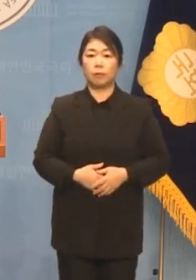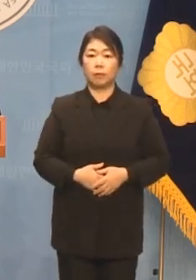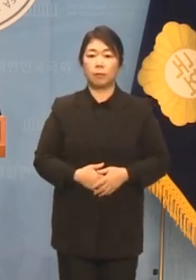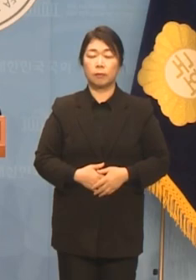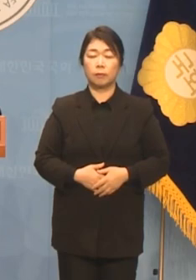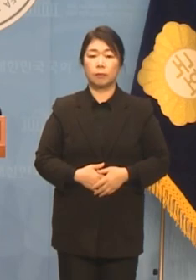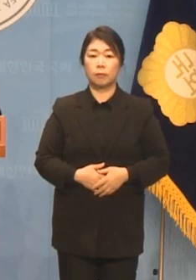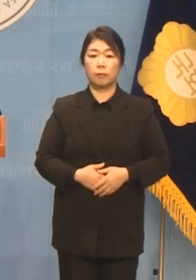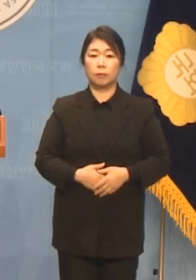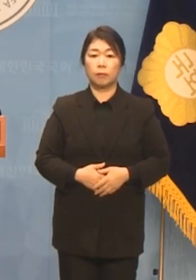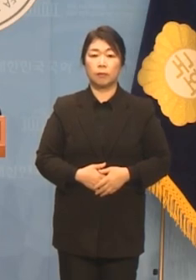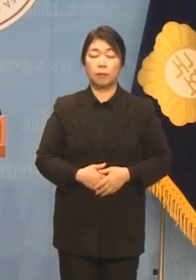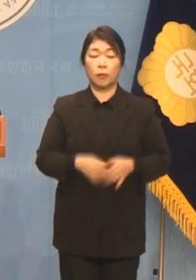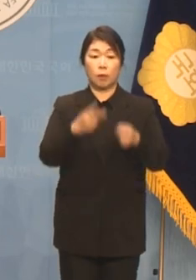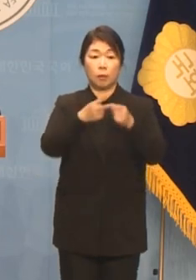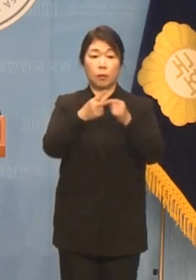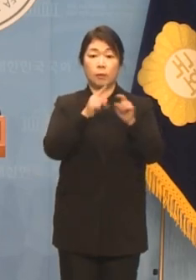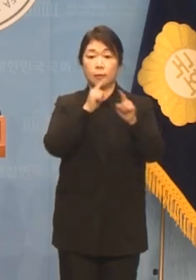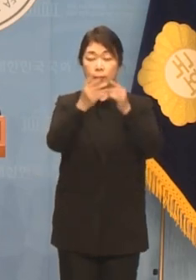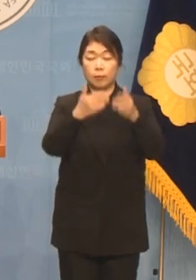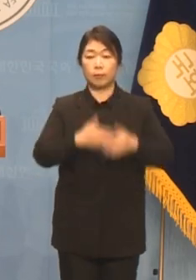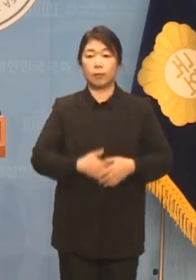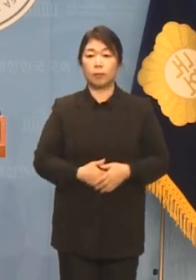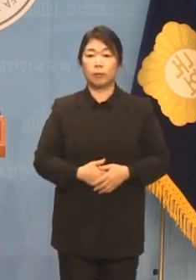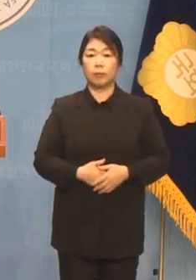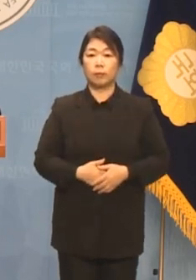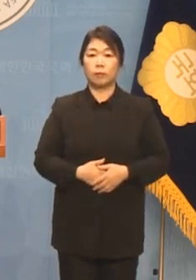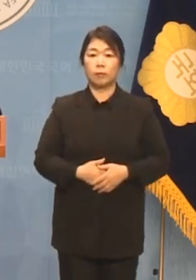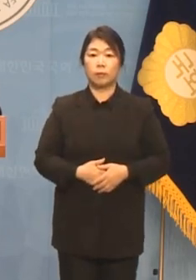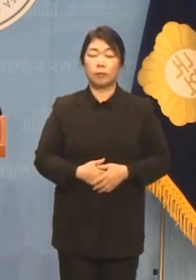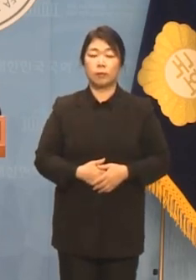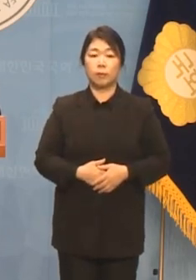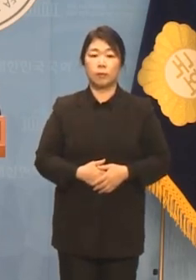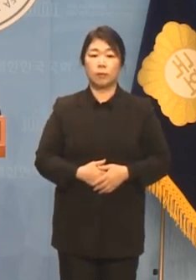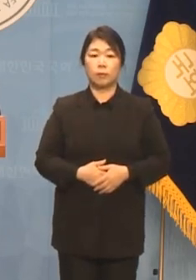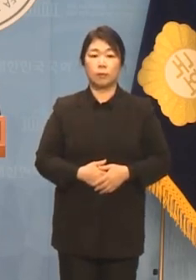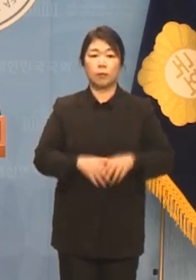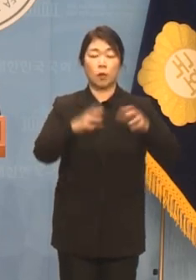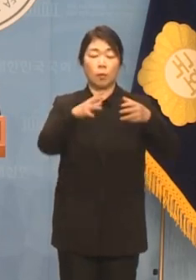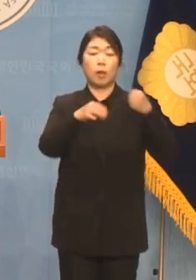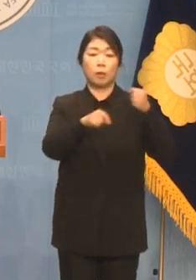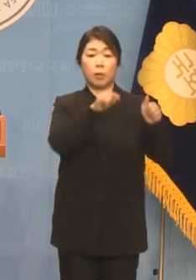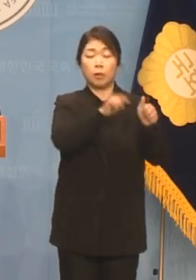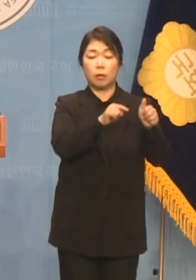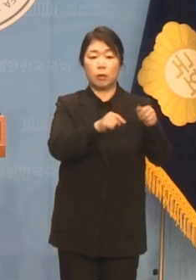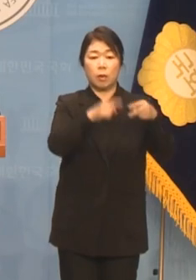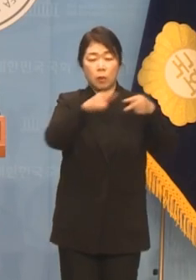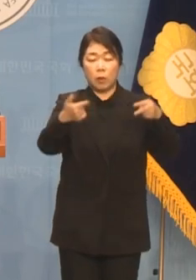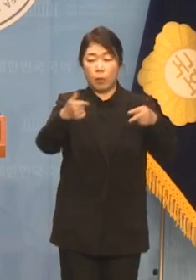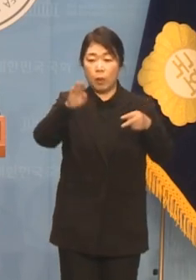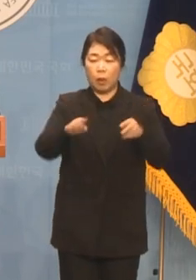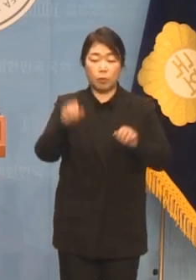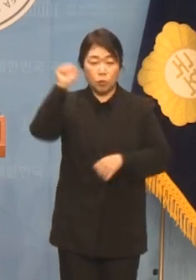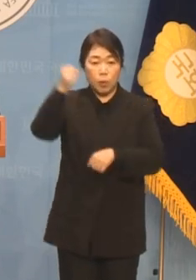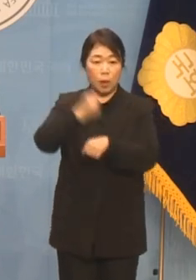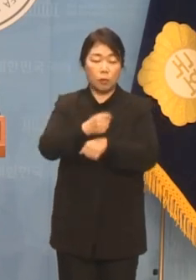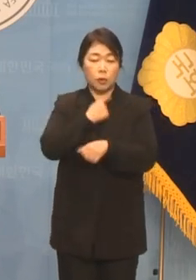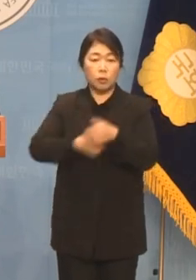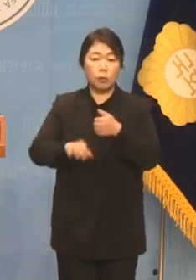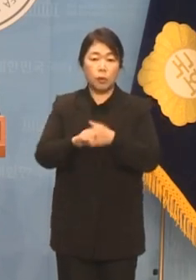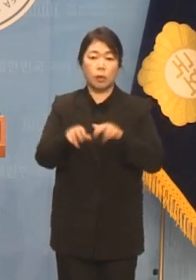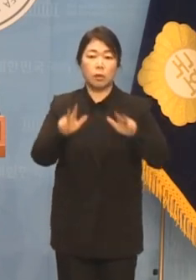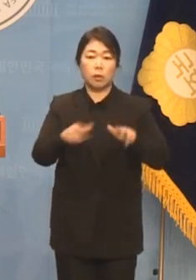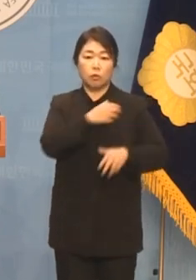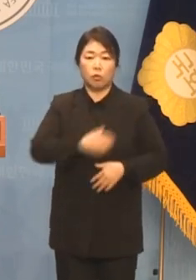사하시 이서 다음 브리핑하겠습니다 국민의 힘에서는 서대문구 갑에 출마하려면 현직